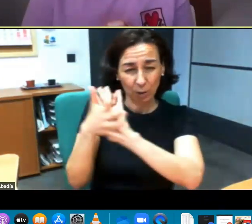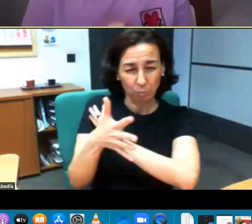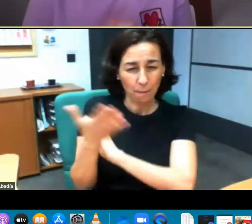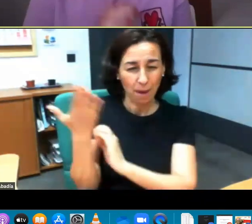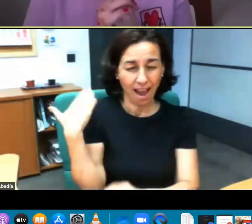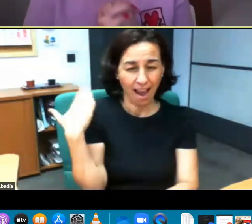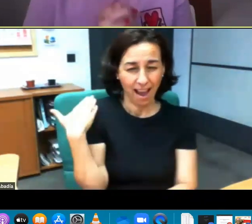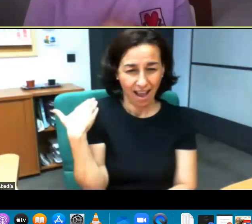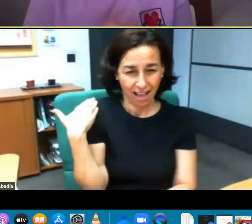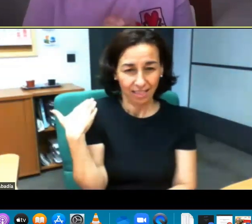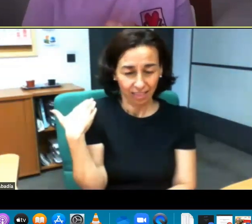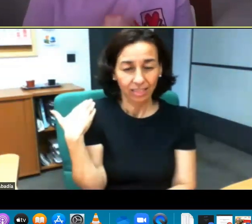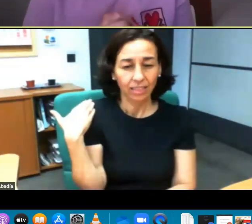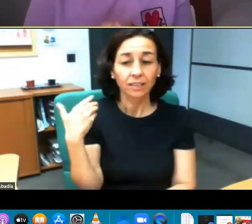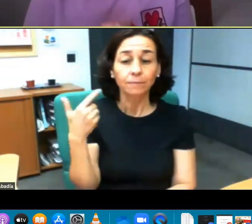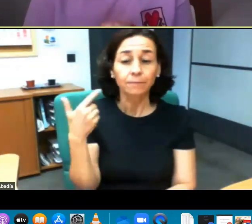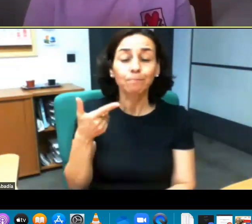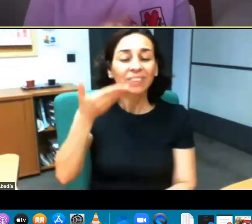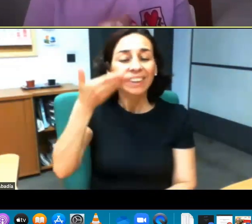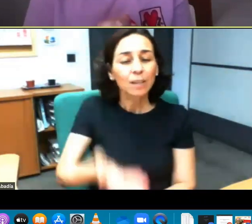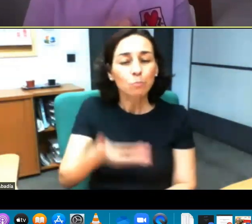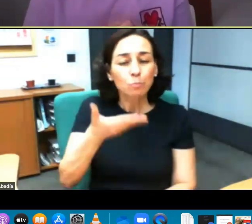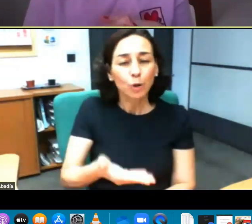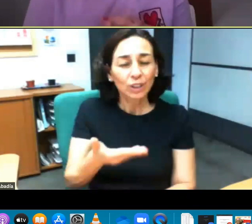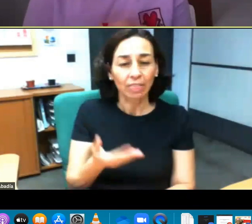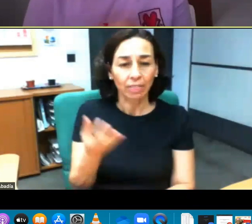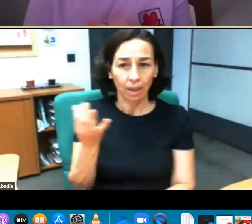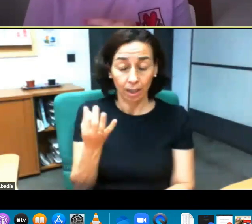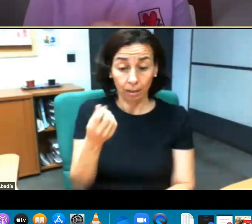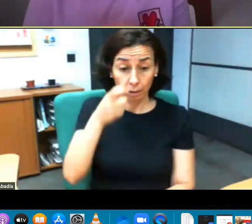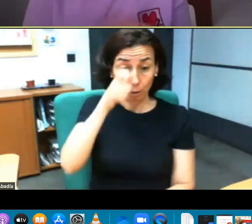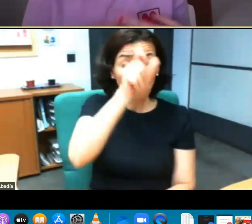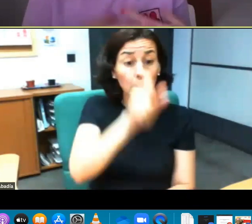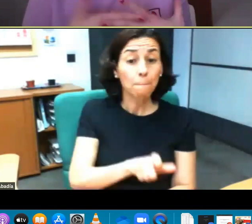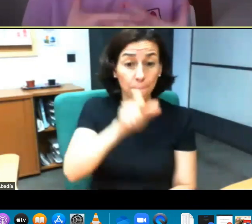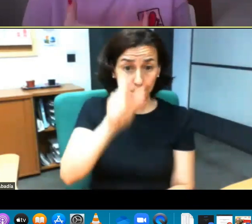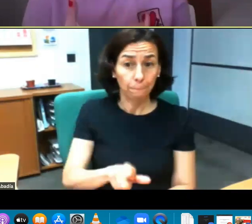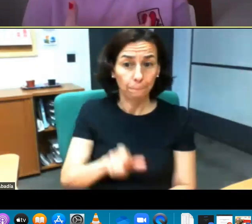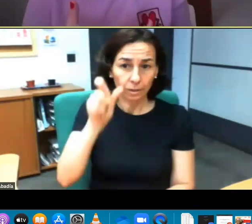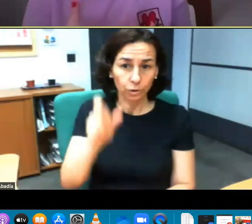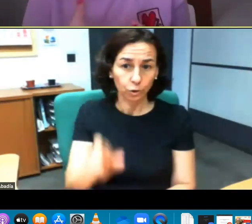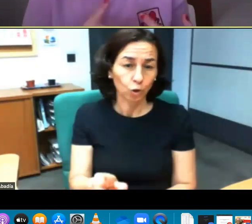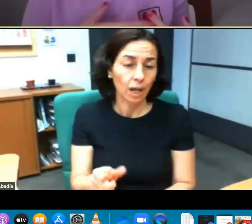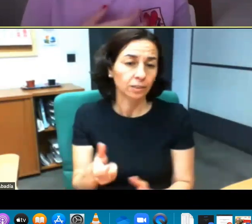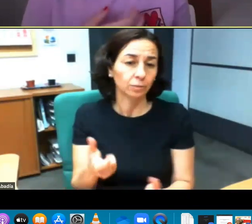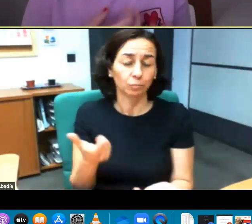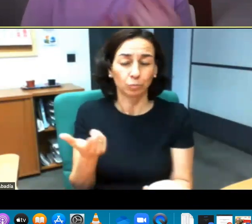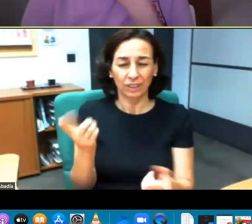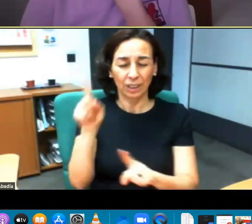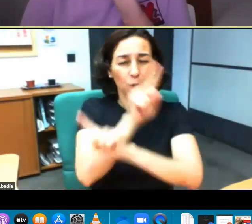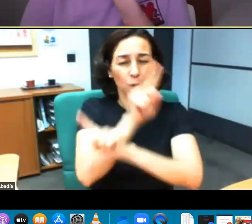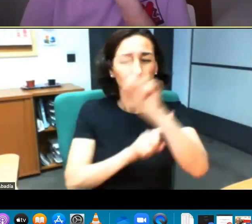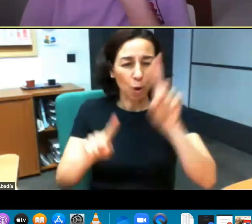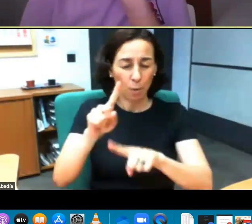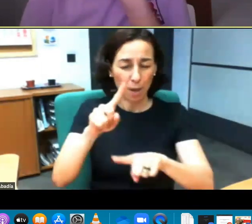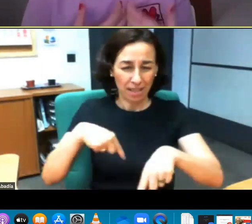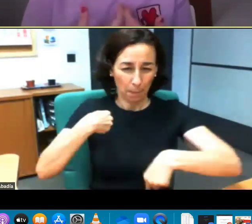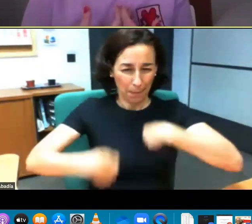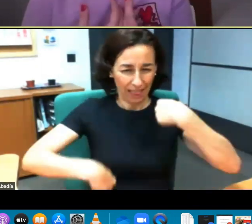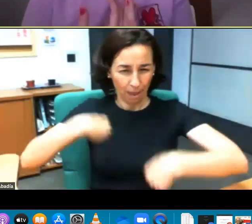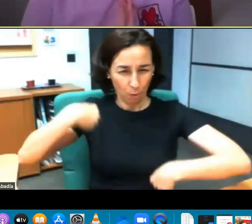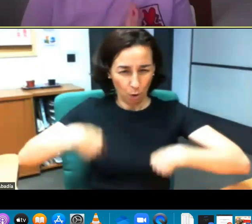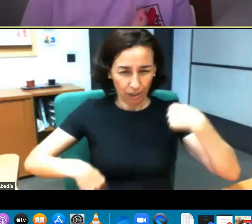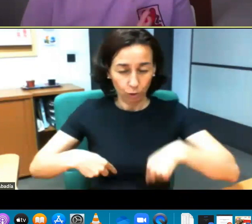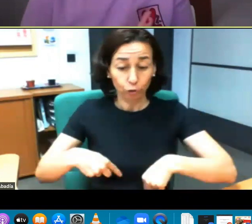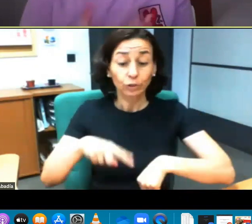es la importancia de entender que hay personas que tienen pues, trastornos metabólicos, unas necesidades que al final